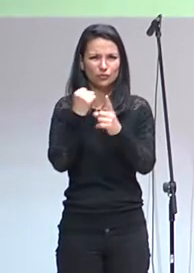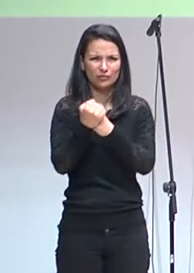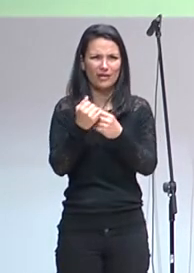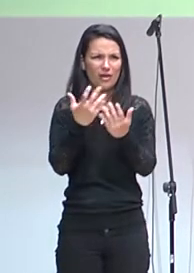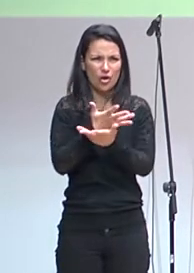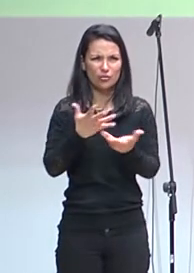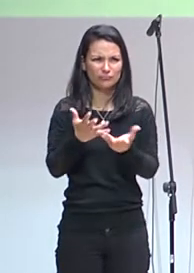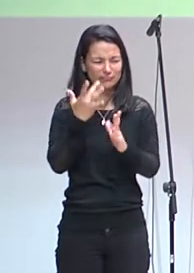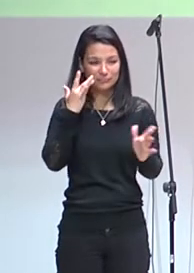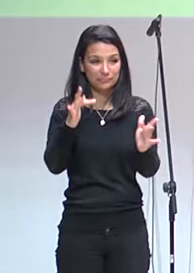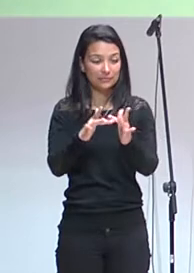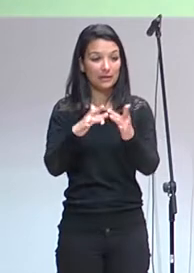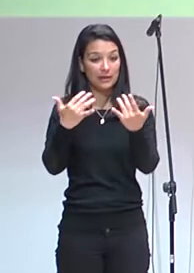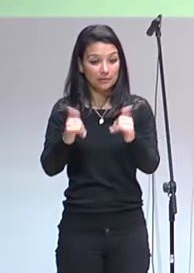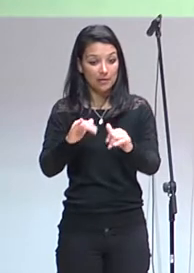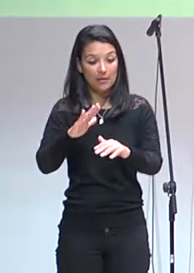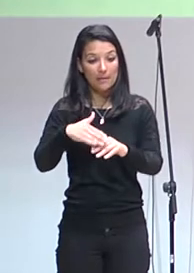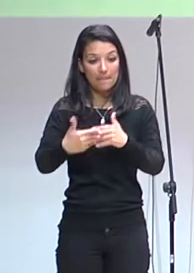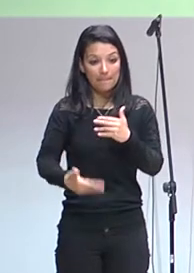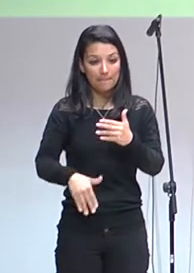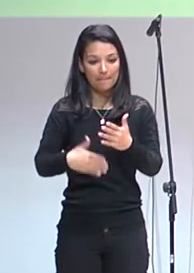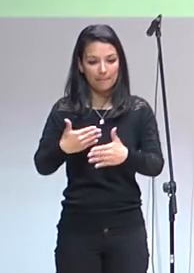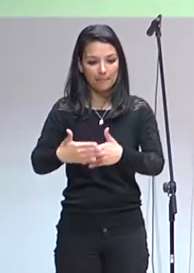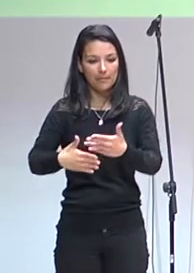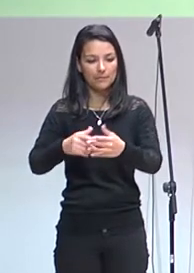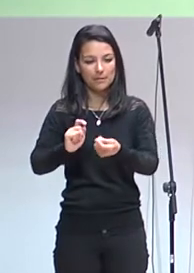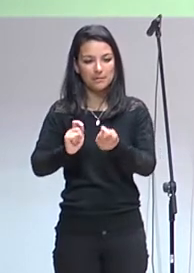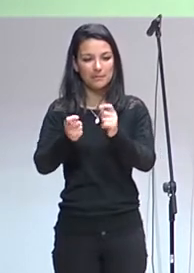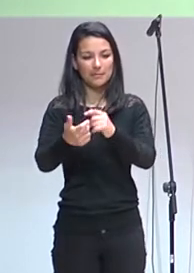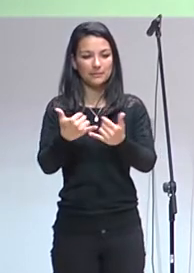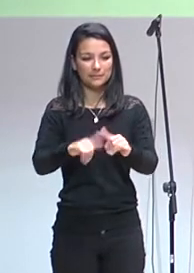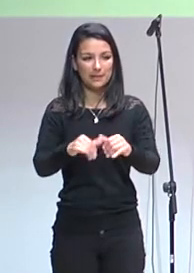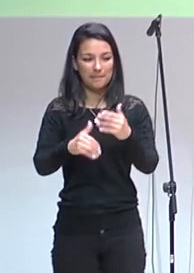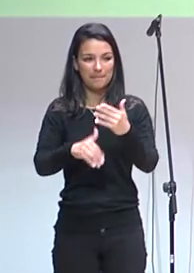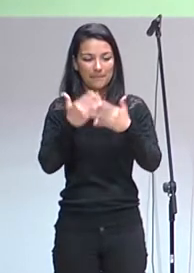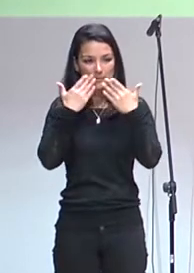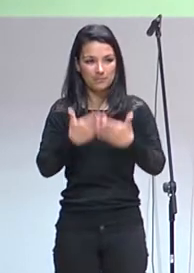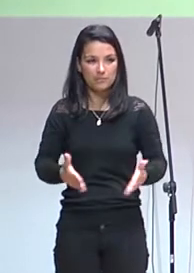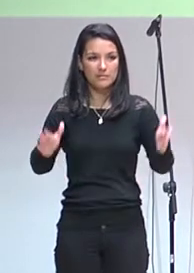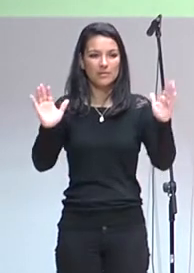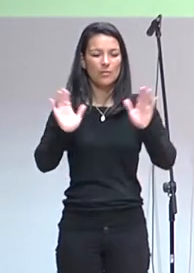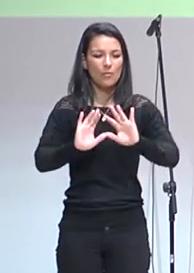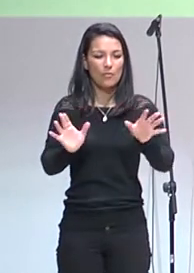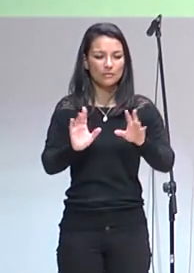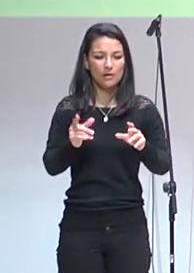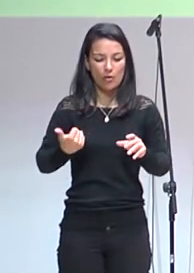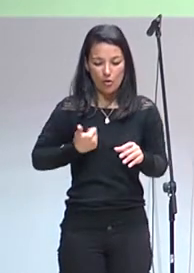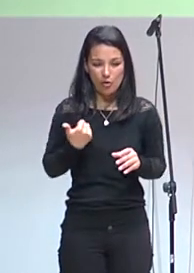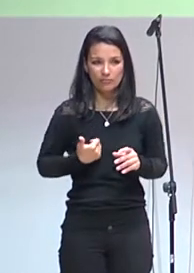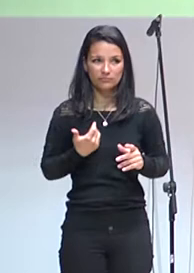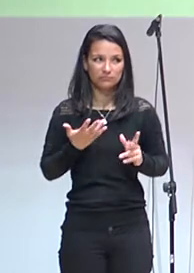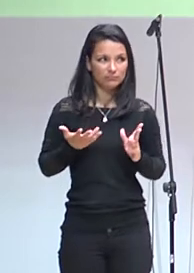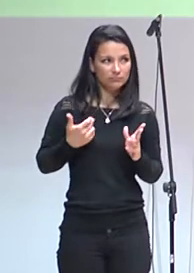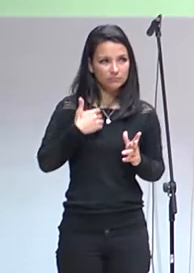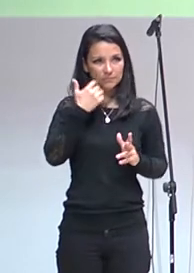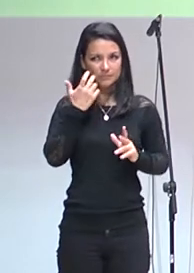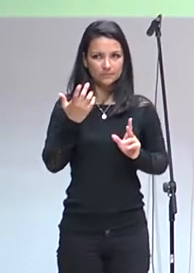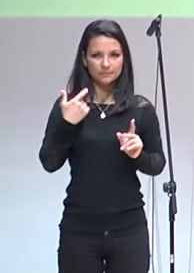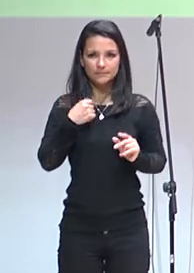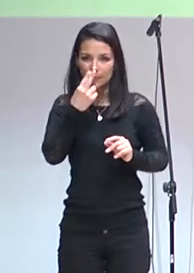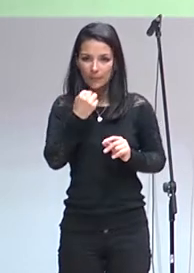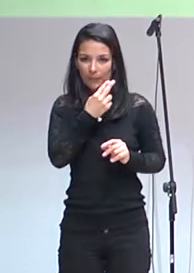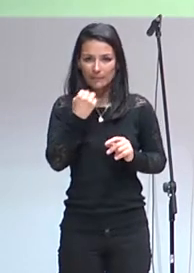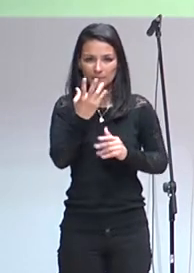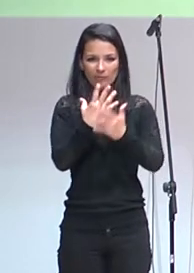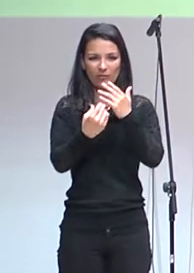Y luego empieza la etapa, pues, de esa adolescencia donde se abre, como se dice, el compromiso para el mundo, ¿no?, para